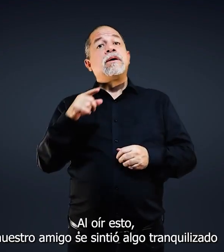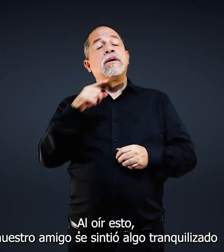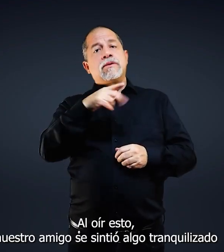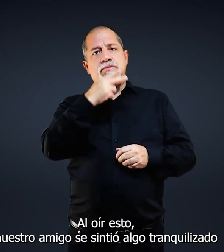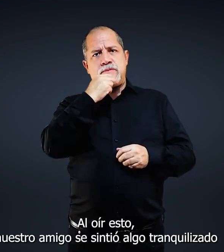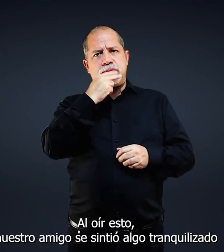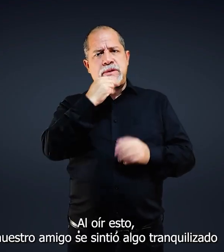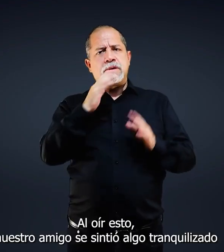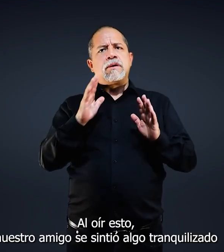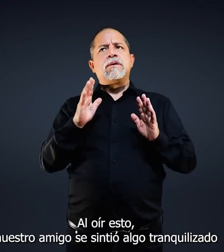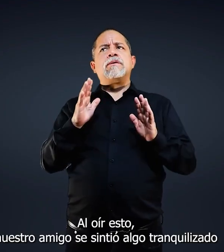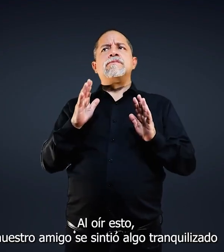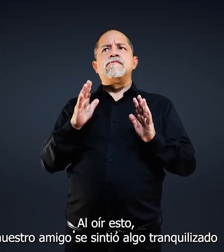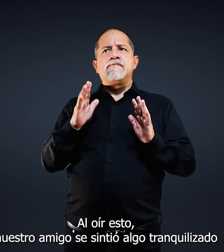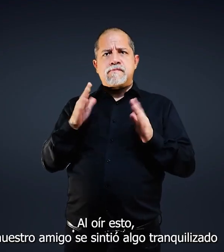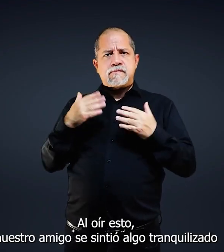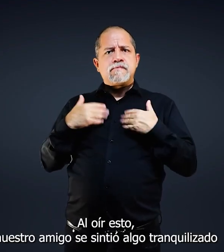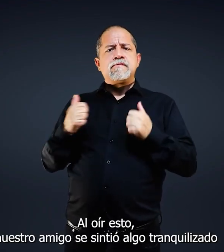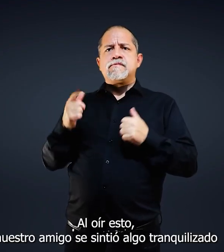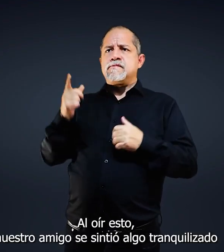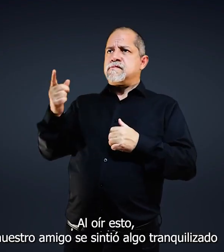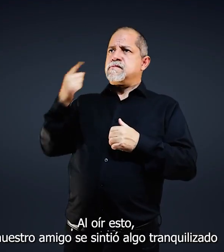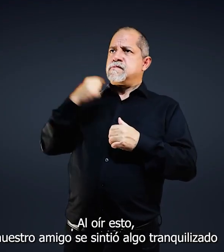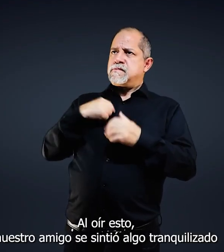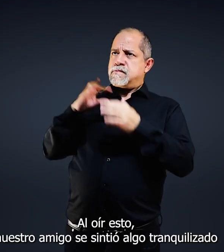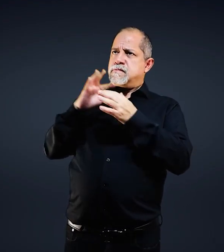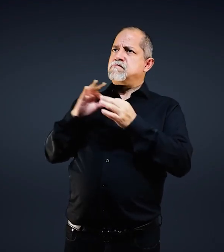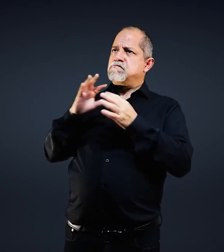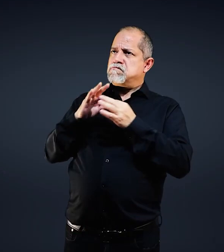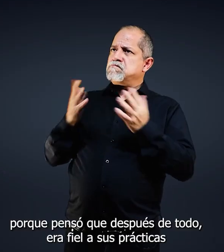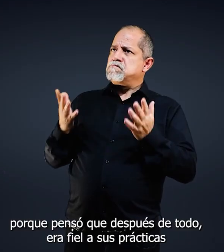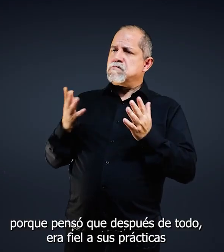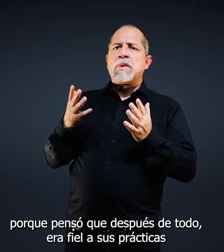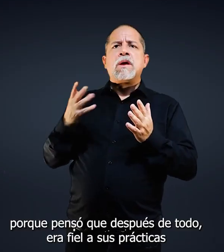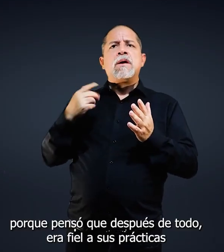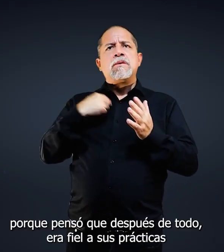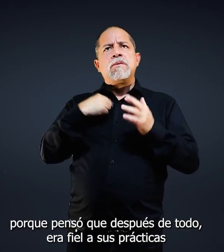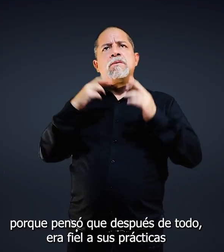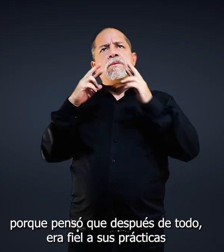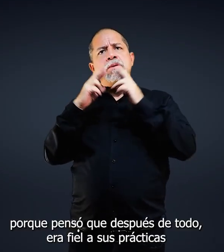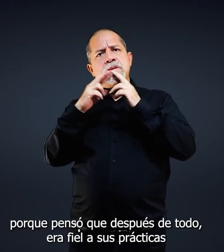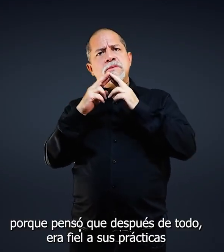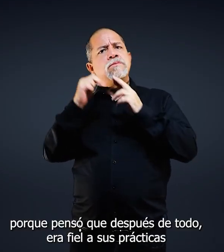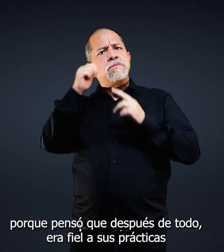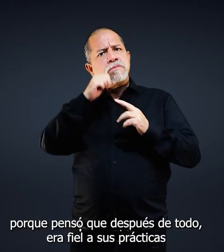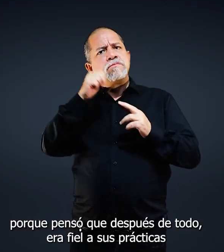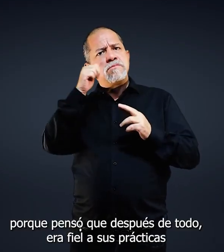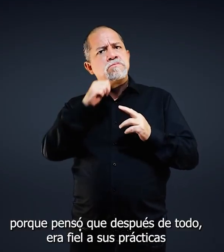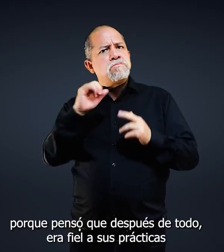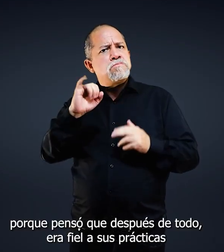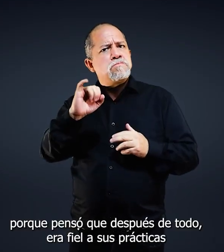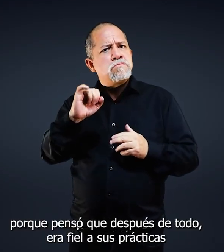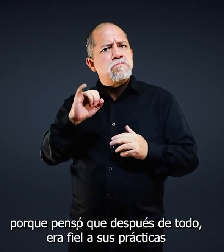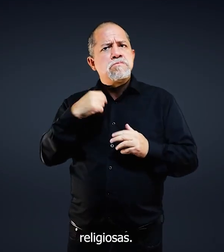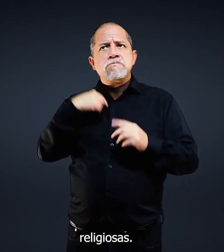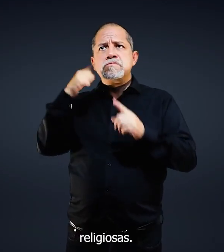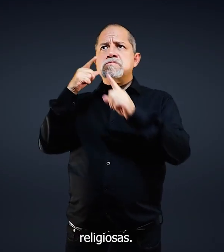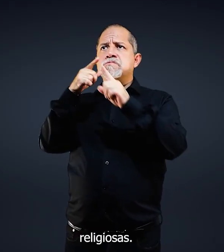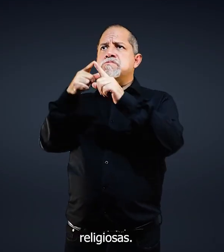esto, nuestro amigo se sintió algo tranquilizado, porque pensó que después de todo era fiel a sus prácticas religiosas.